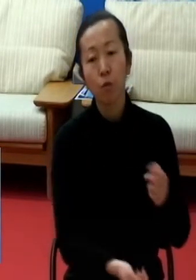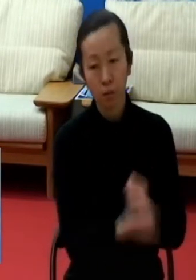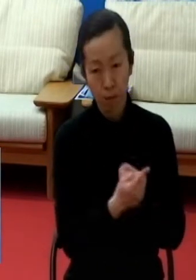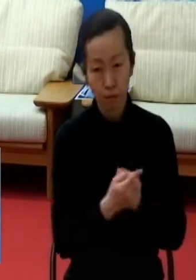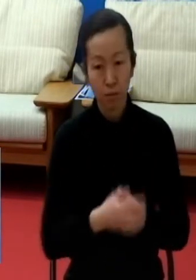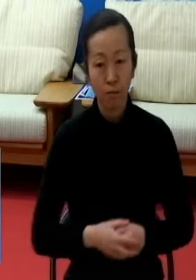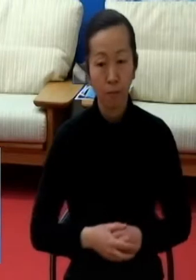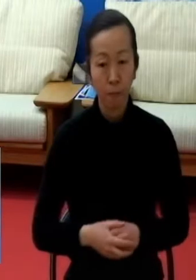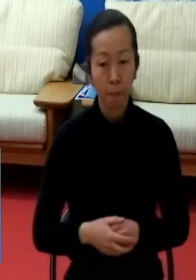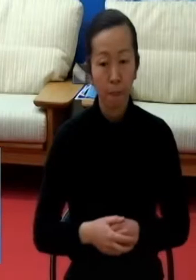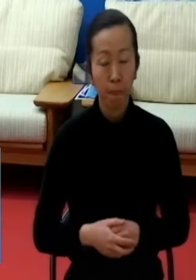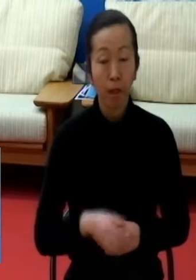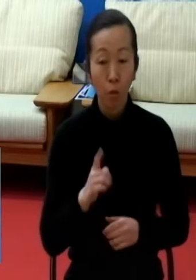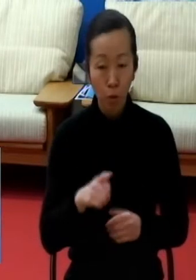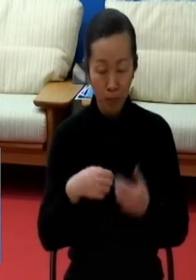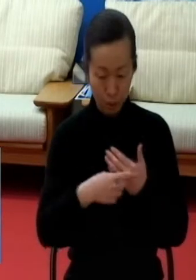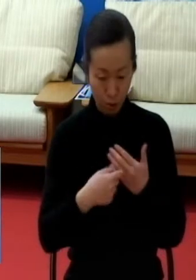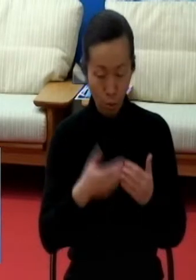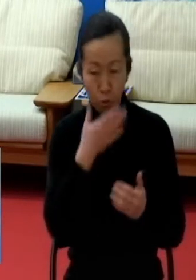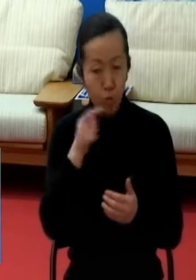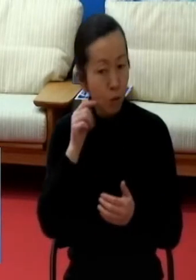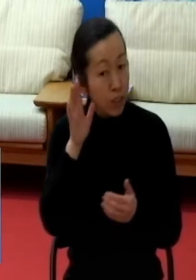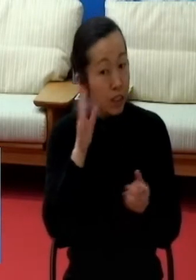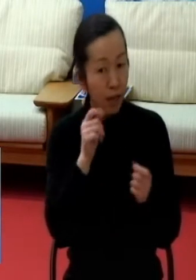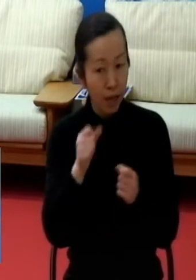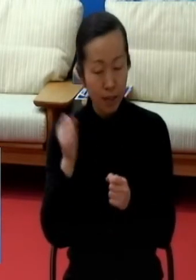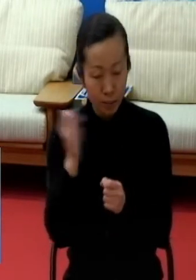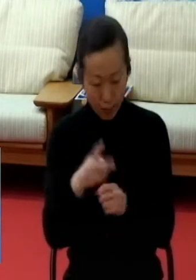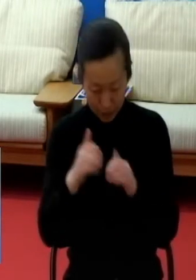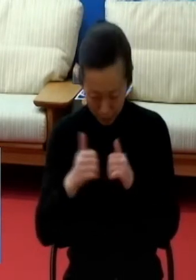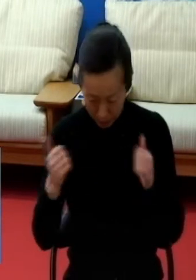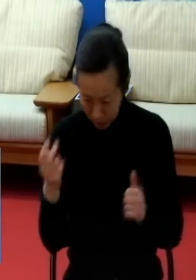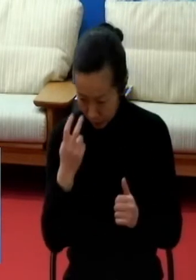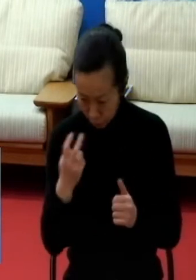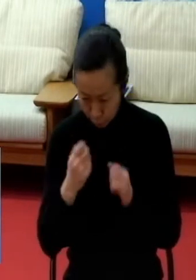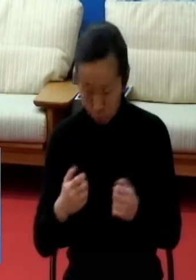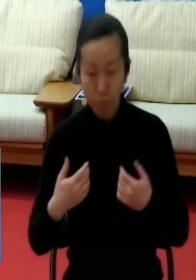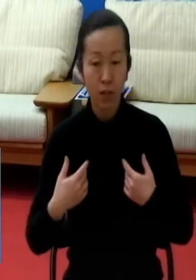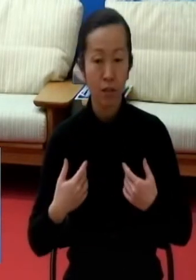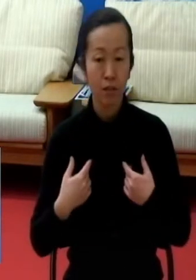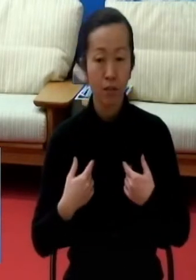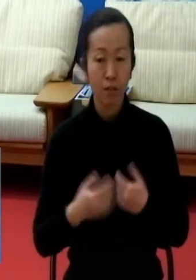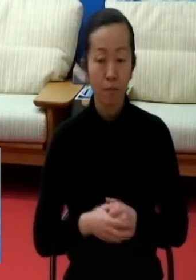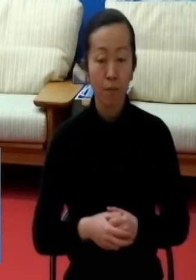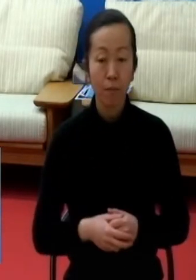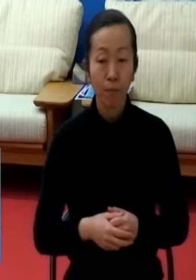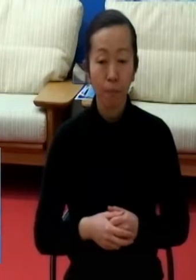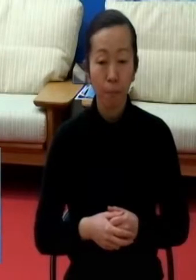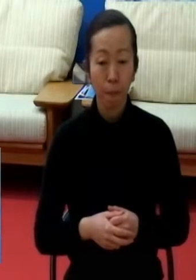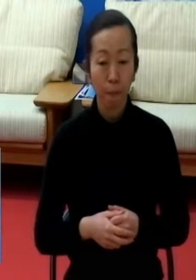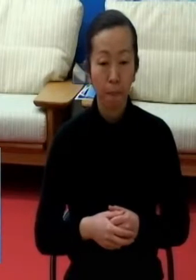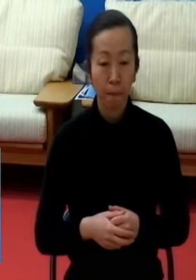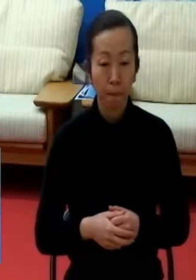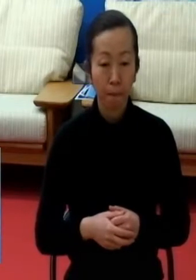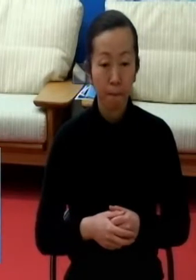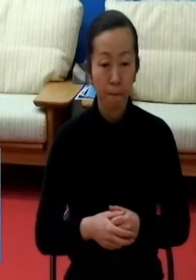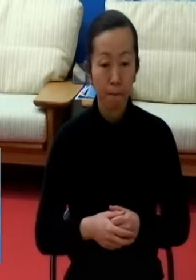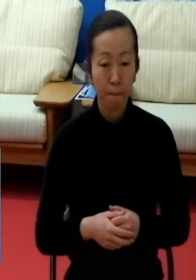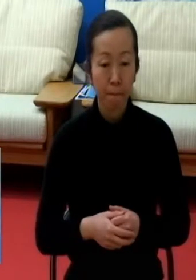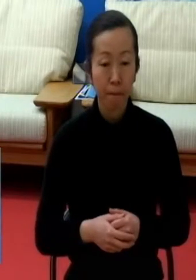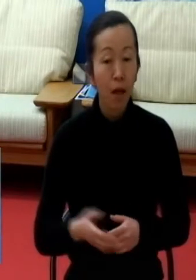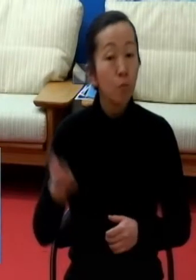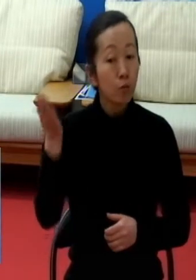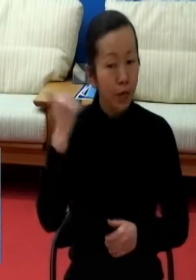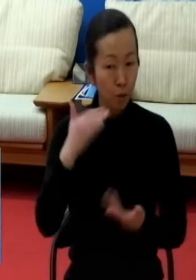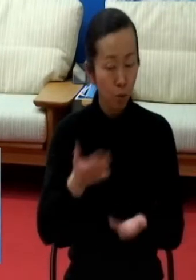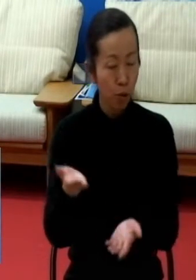들으면서 재해석해라. この傷を福音を聞きながら再解析すること。 이전 것은 지나갔으니 보라 내가 새로운 피조물이 되었다는 거예요.